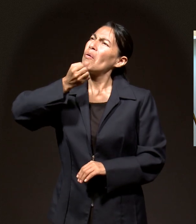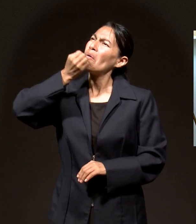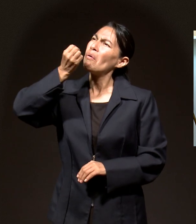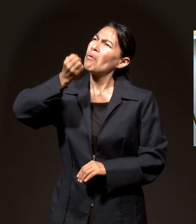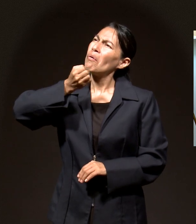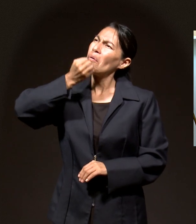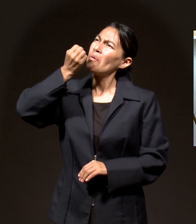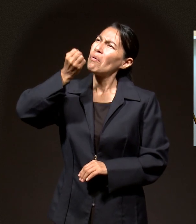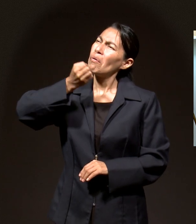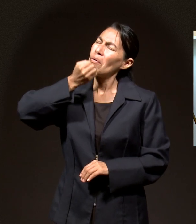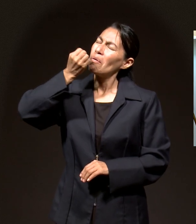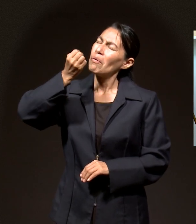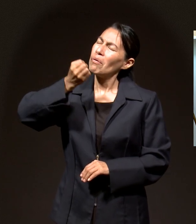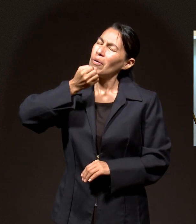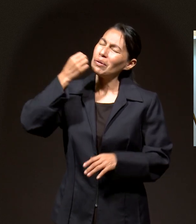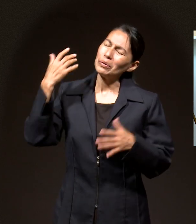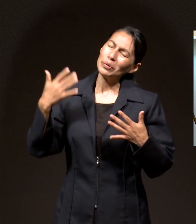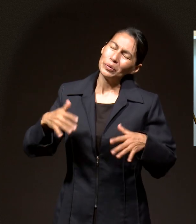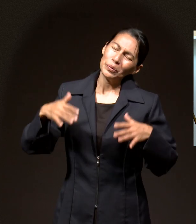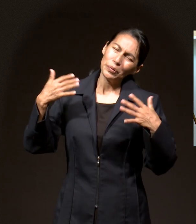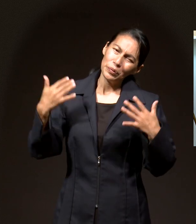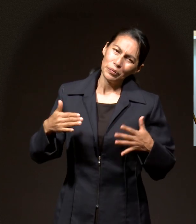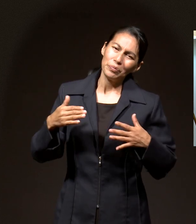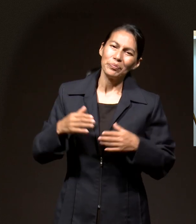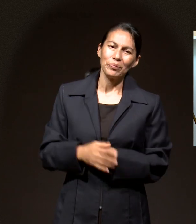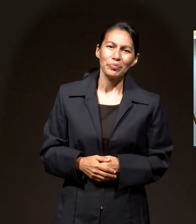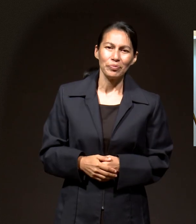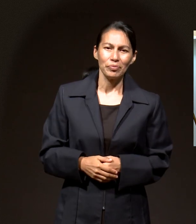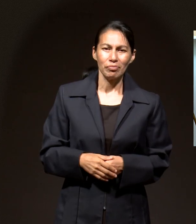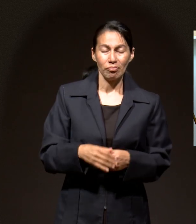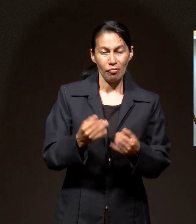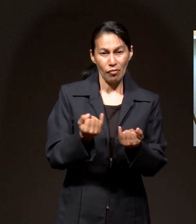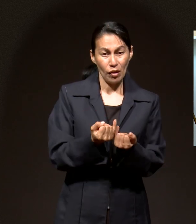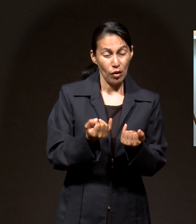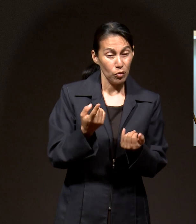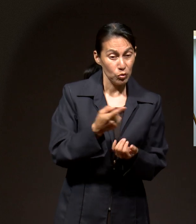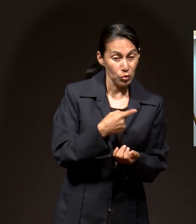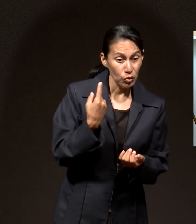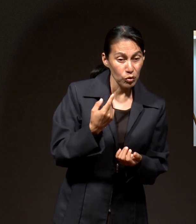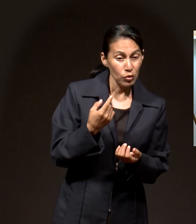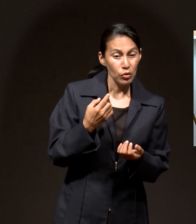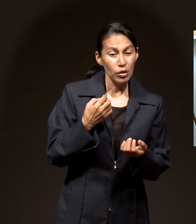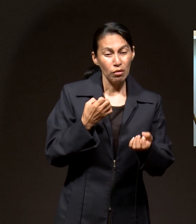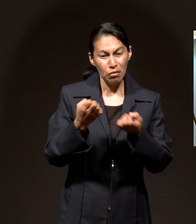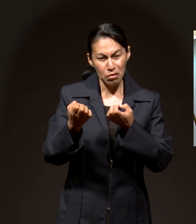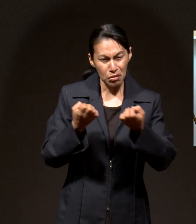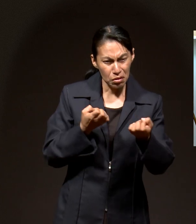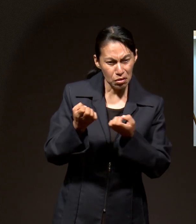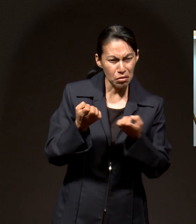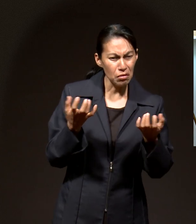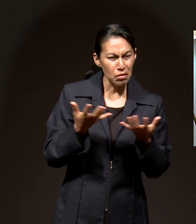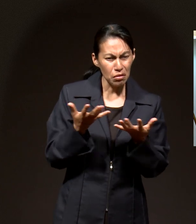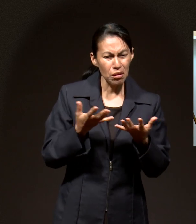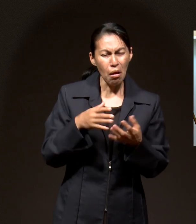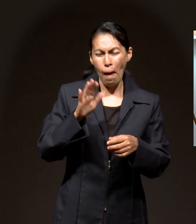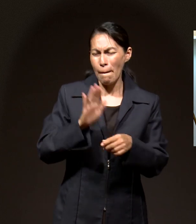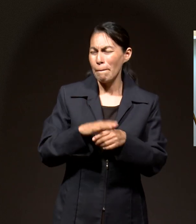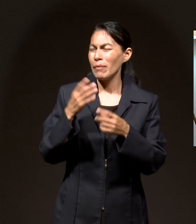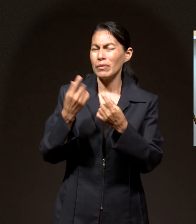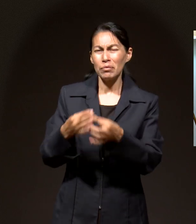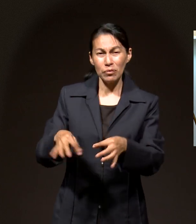pues caminamos, hacemos ejercicio, Pues un estilo de vida